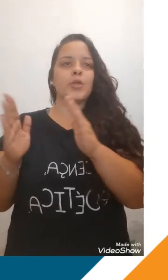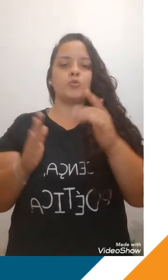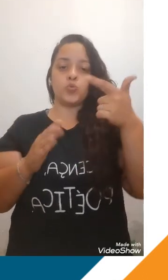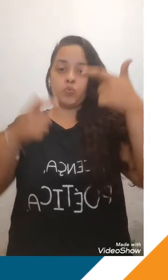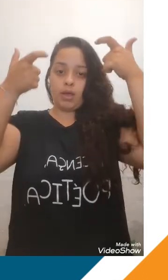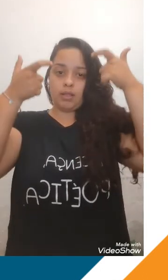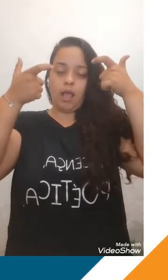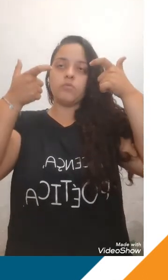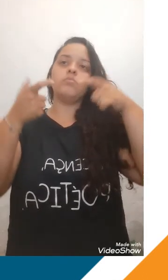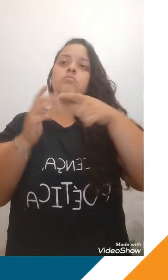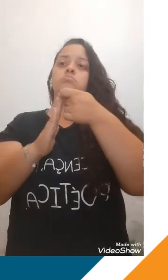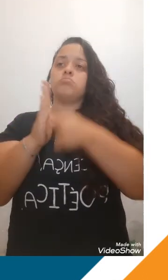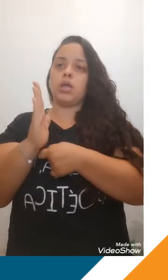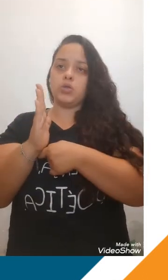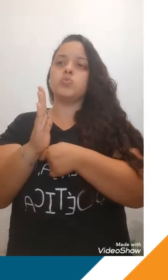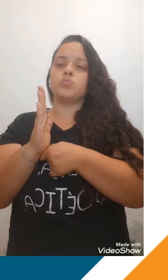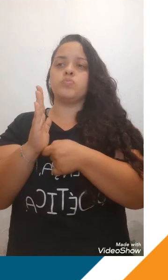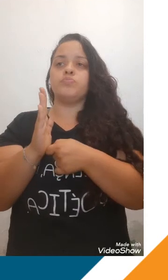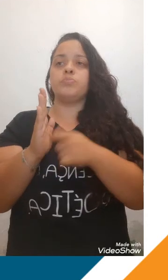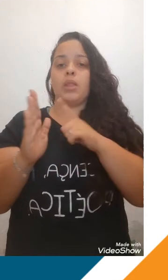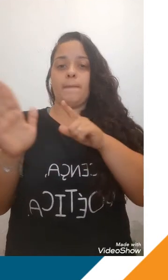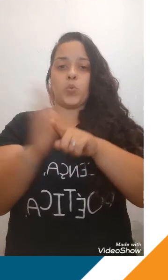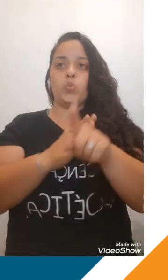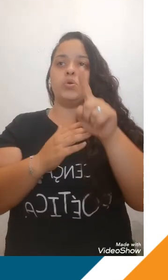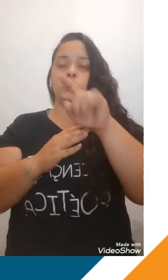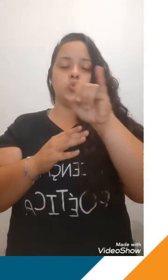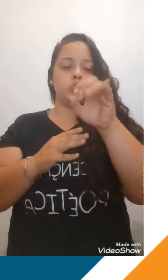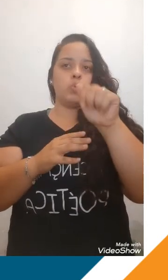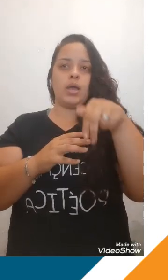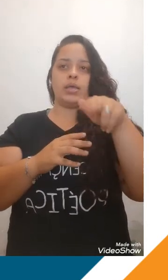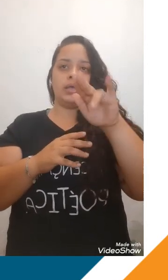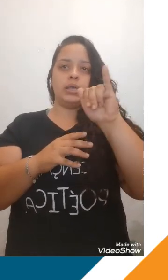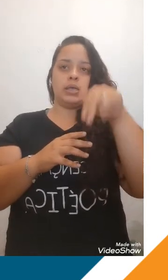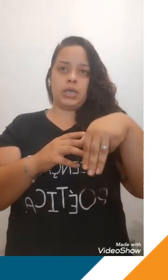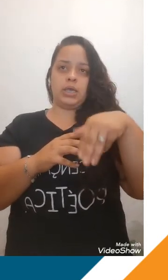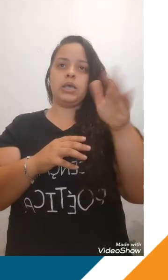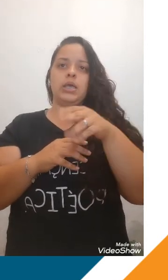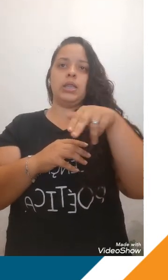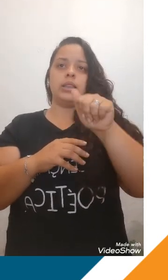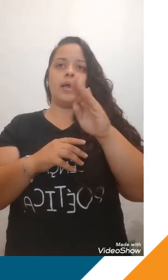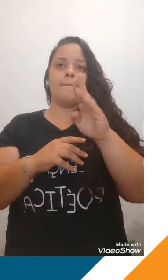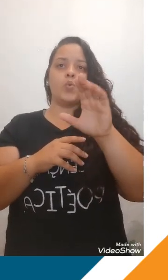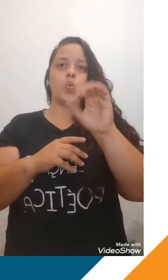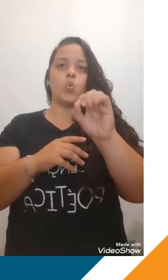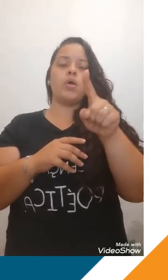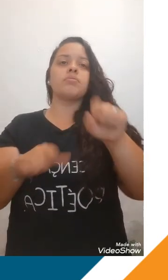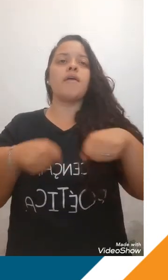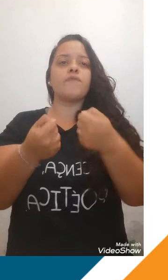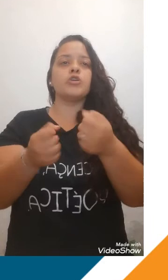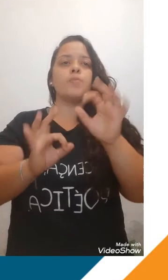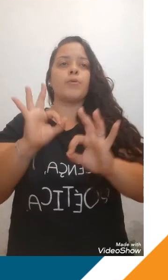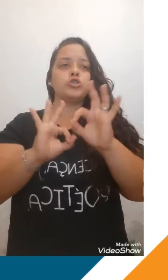No texto, segundo o enunciado da questão, Joaquim Nabuco defende um projeto político sobre como deveria ocorrer o